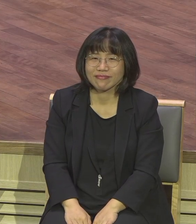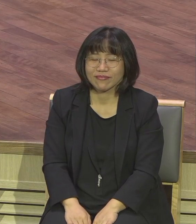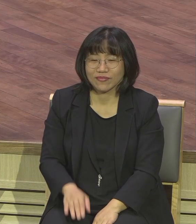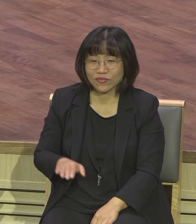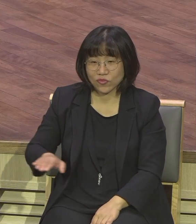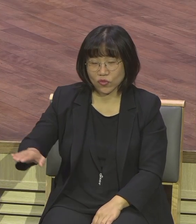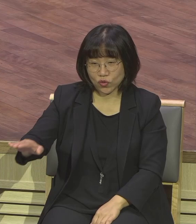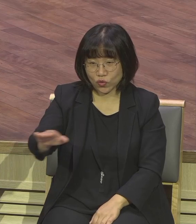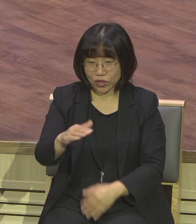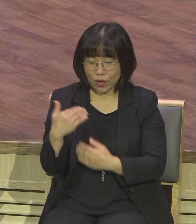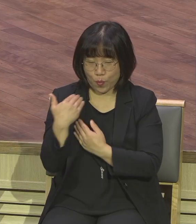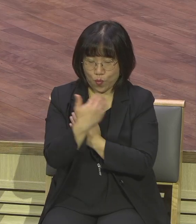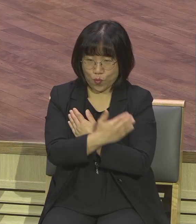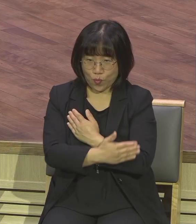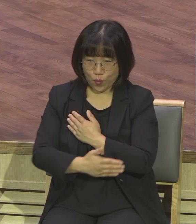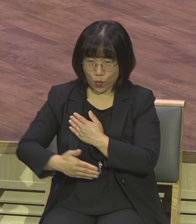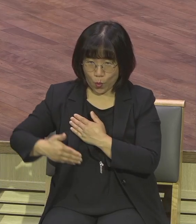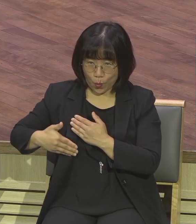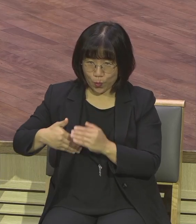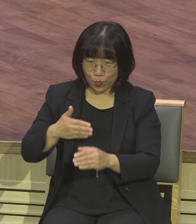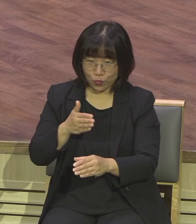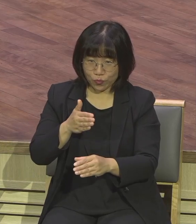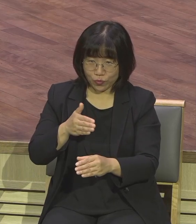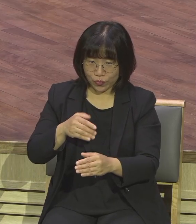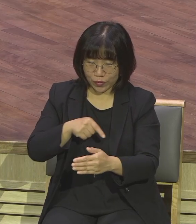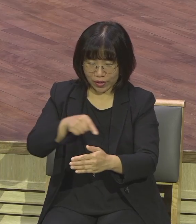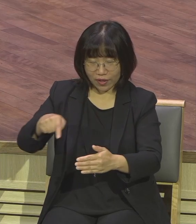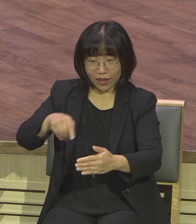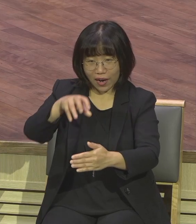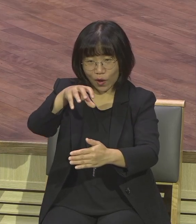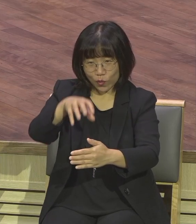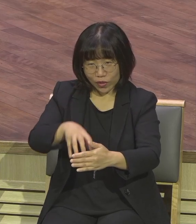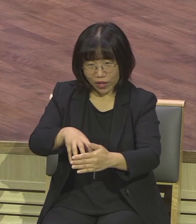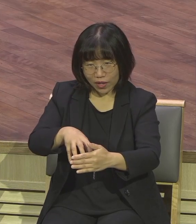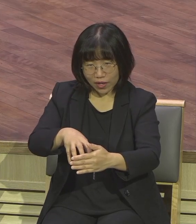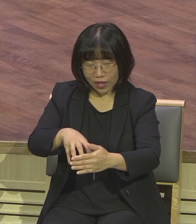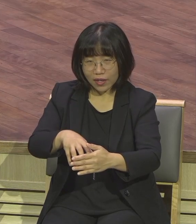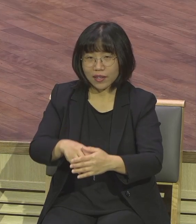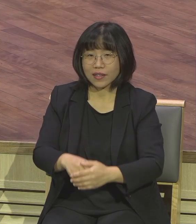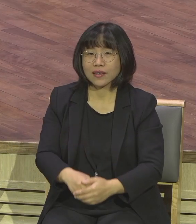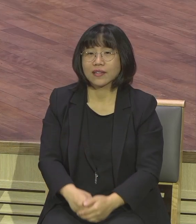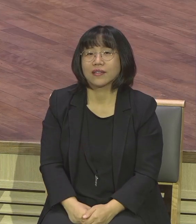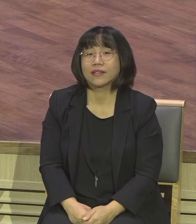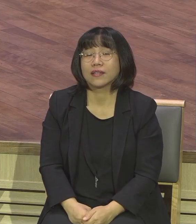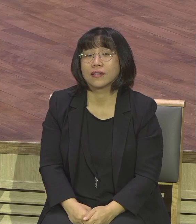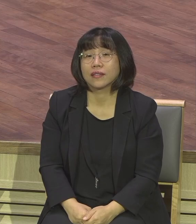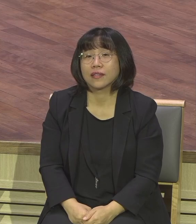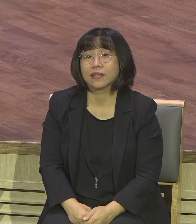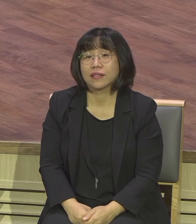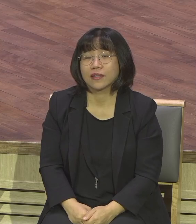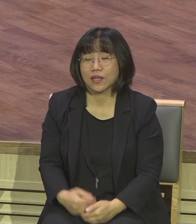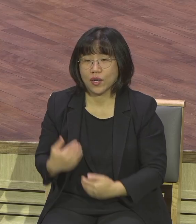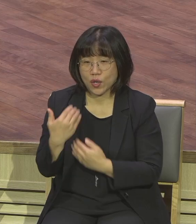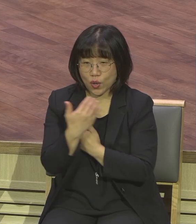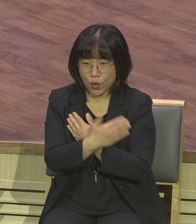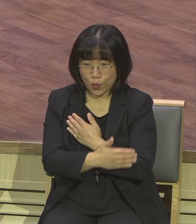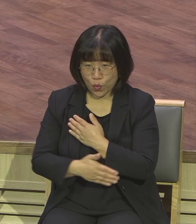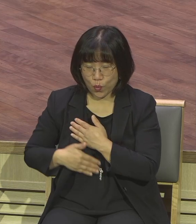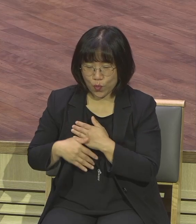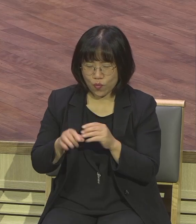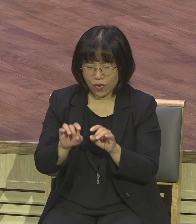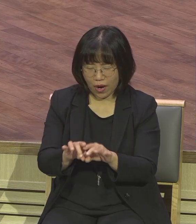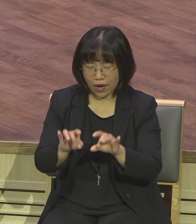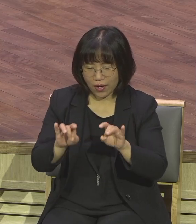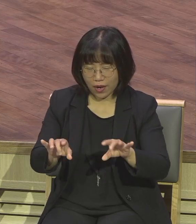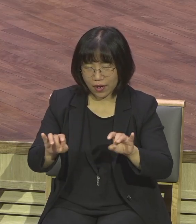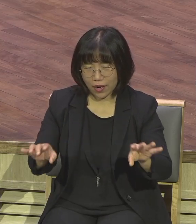우리 신체 중에서요, 신체 중에서 모든 신체들은 뭐요? 다 우리 제각각 역할이